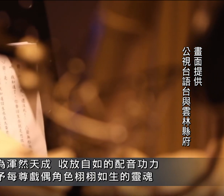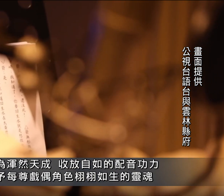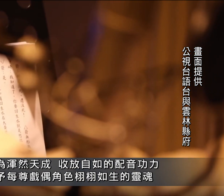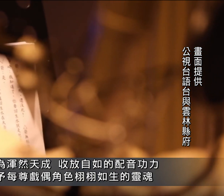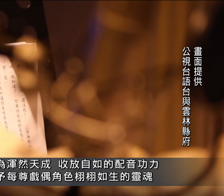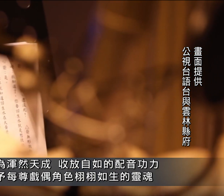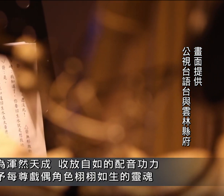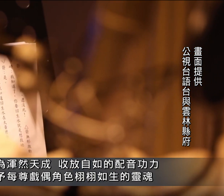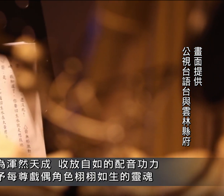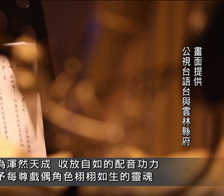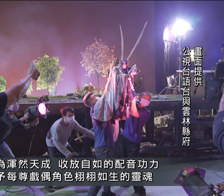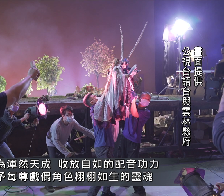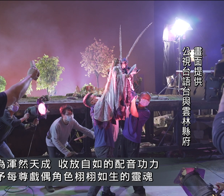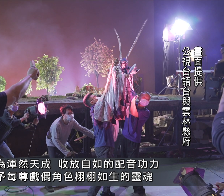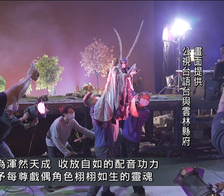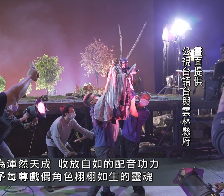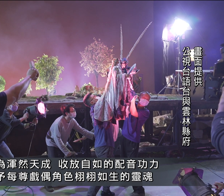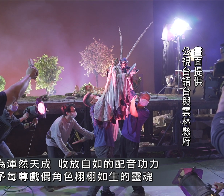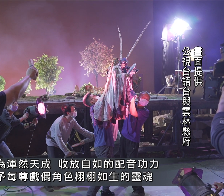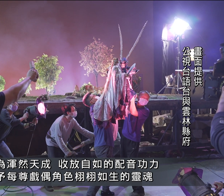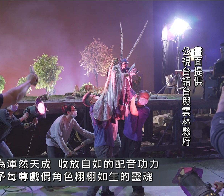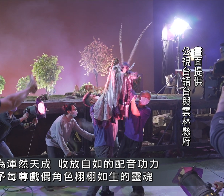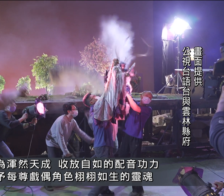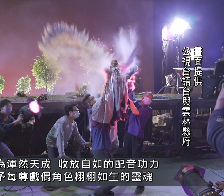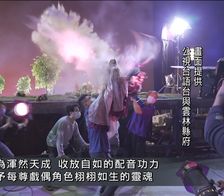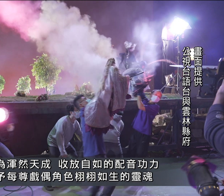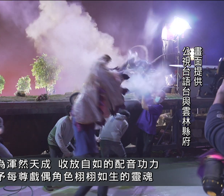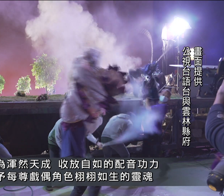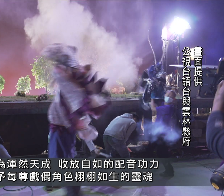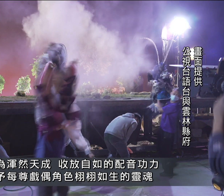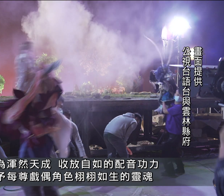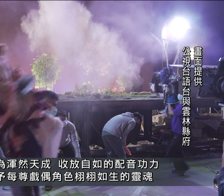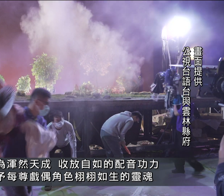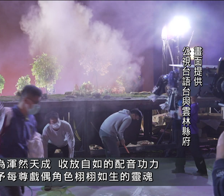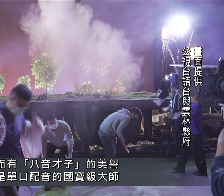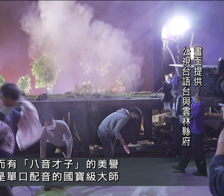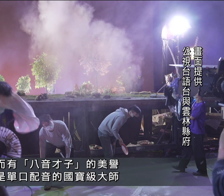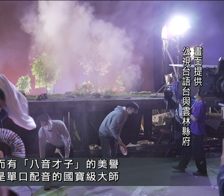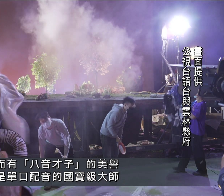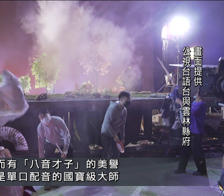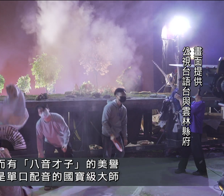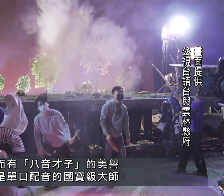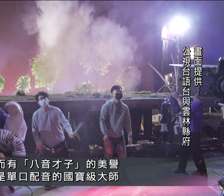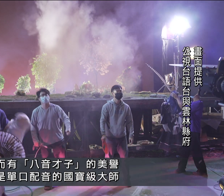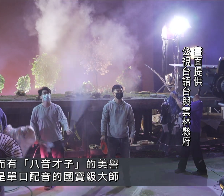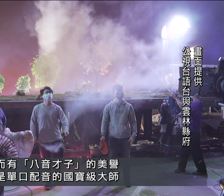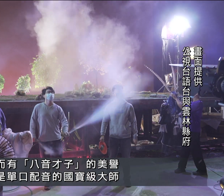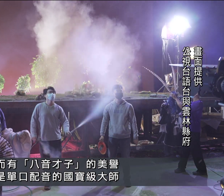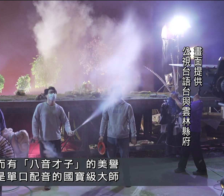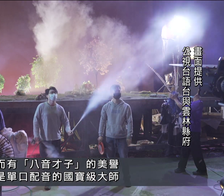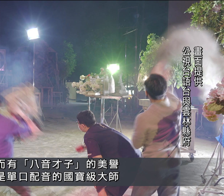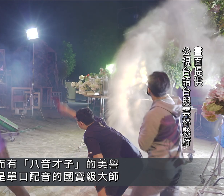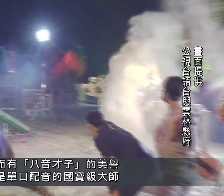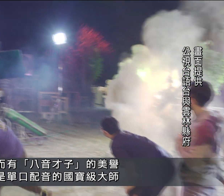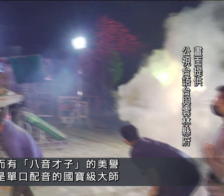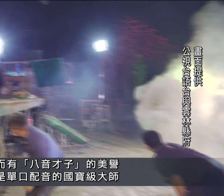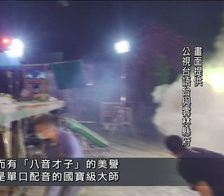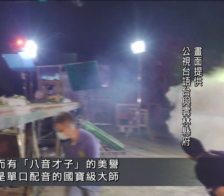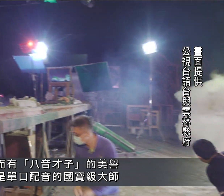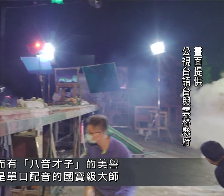如的配音功力，赋予每尊戏偶角色栩栩如生的灵魂，因而有八音才子的美誉，也是单口配音的国宝级